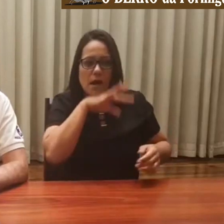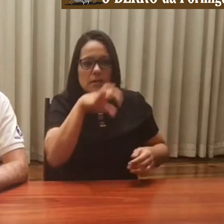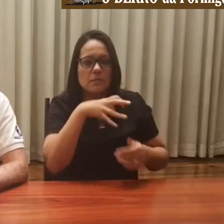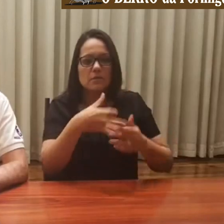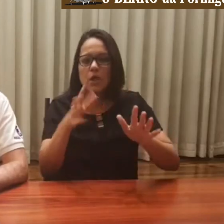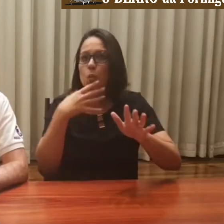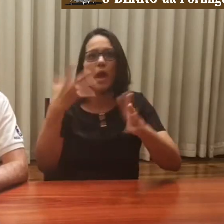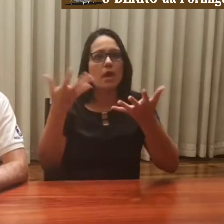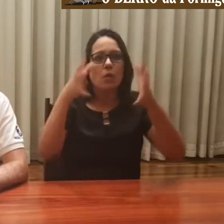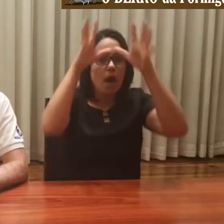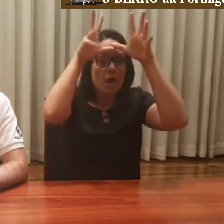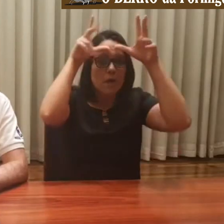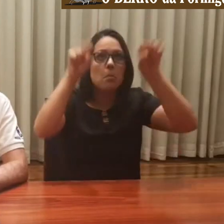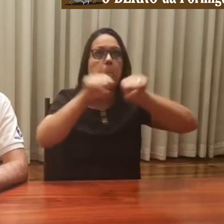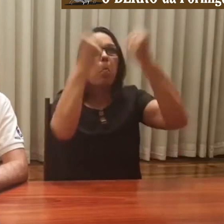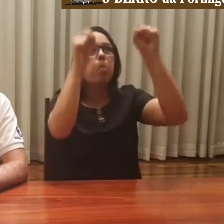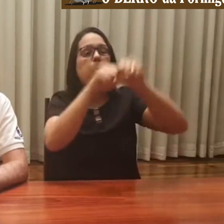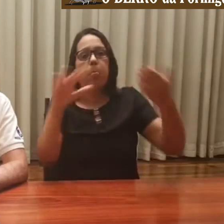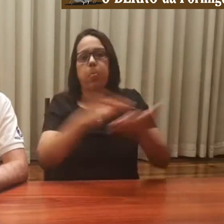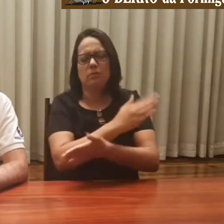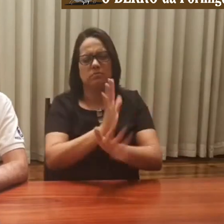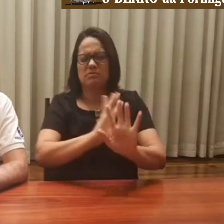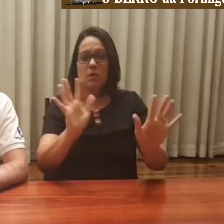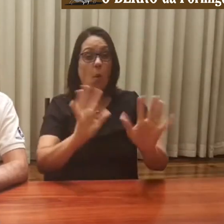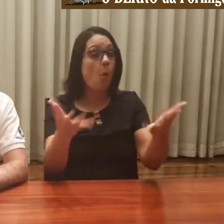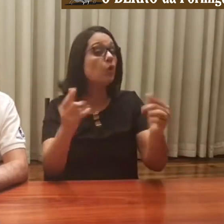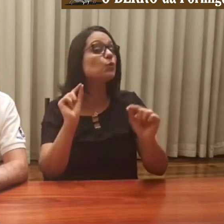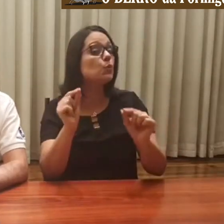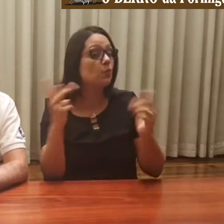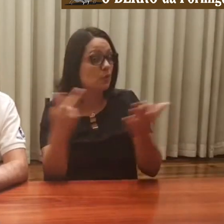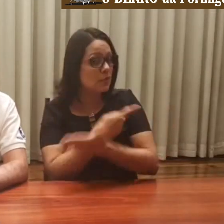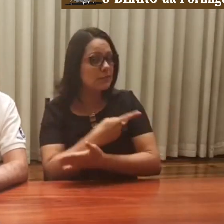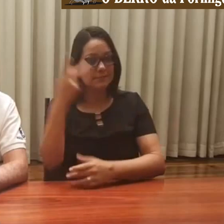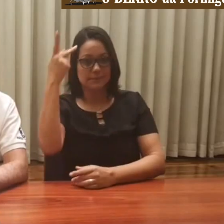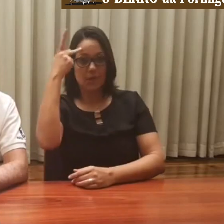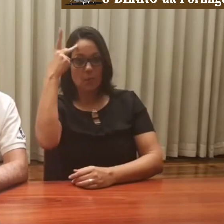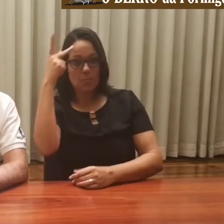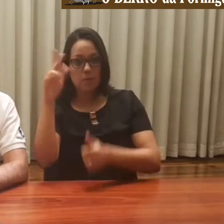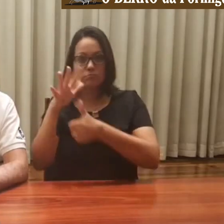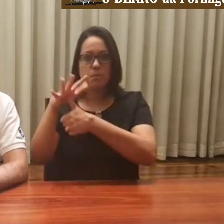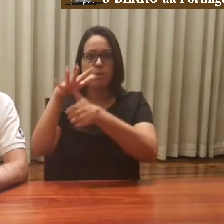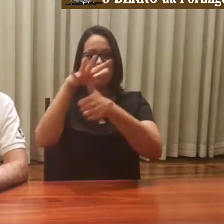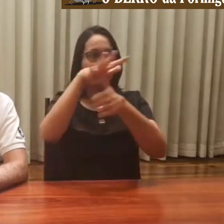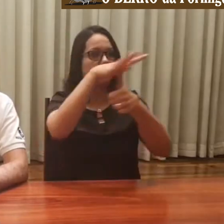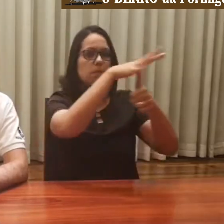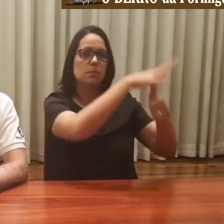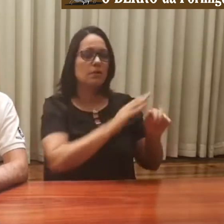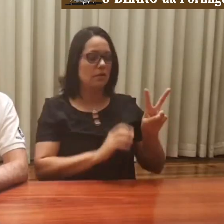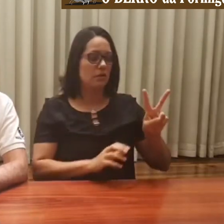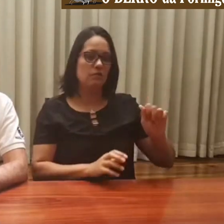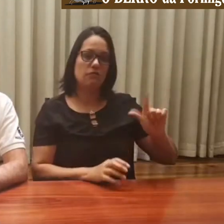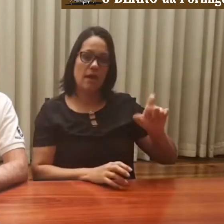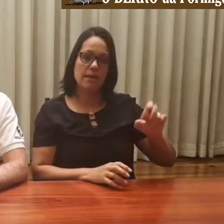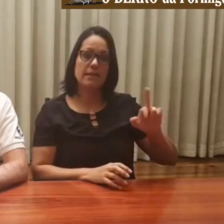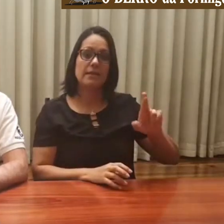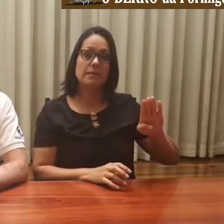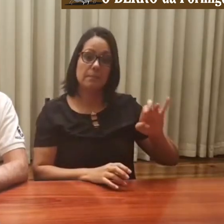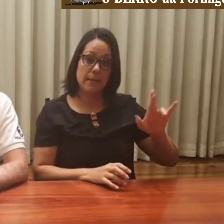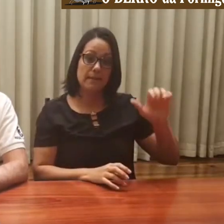destruir a Amazônia, não. E por coincidência, hoje voando de São Paulo para o Vado Ribeira, Eldorado